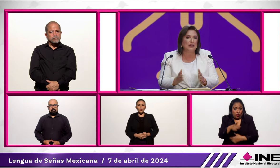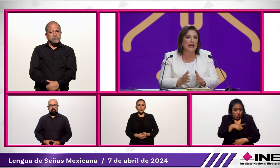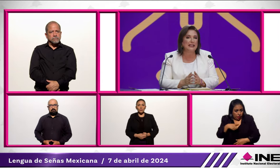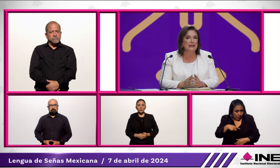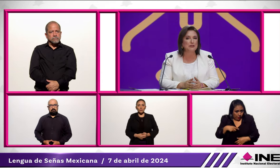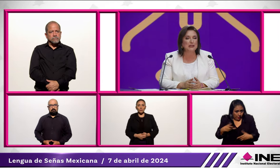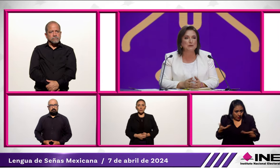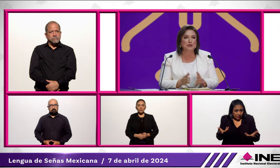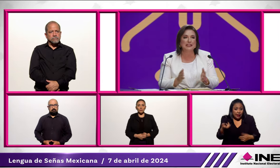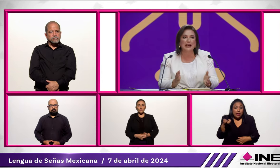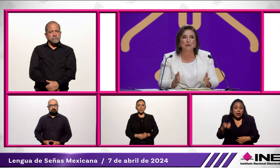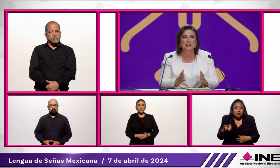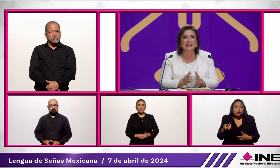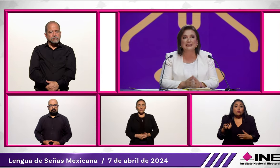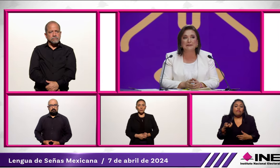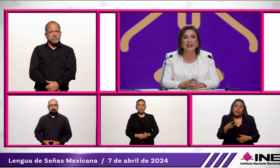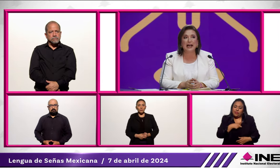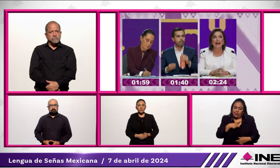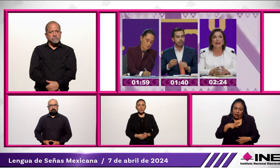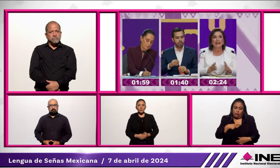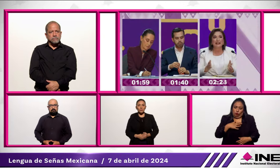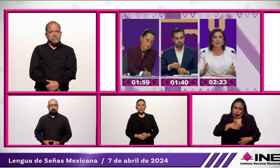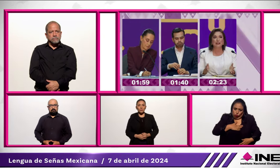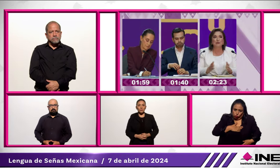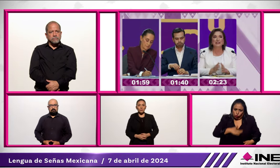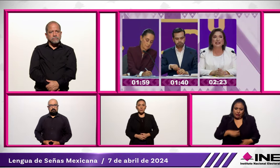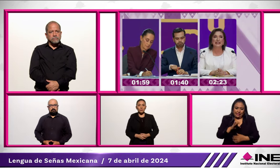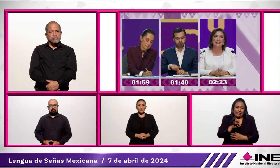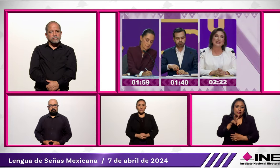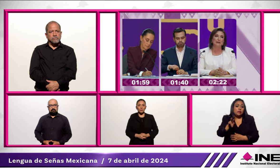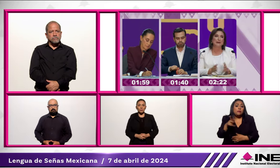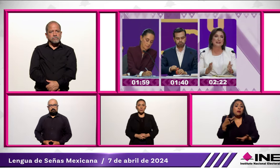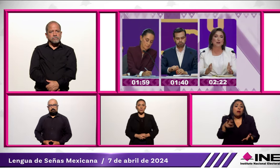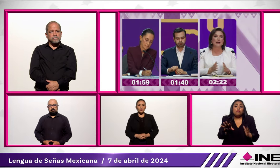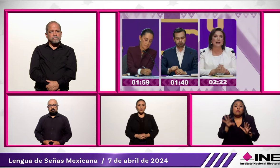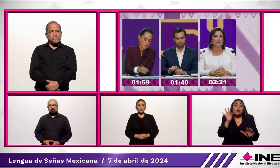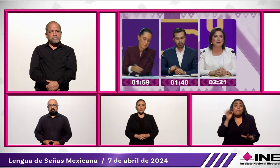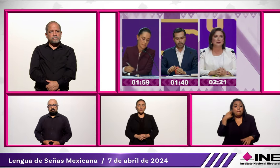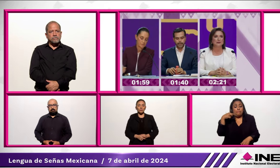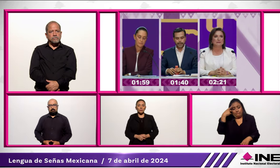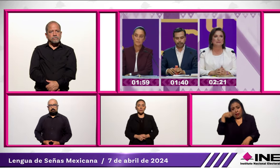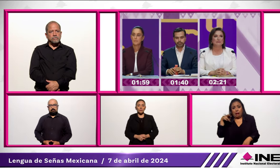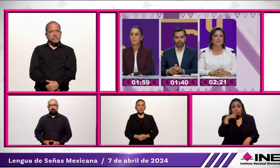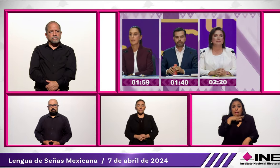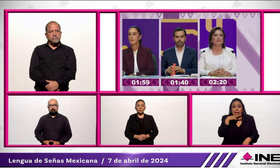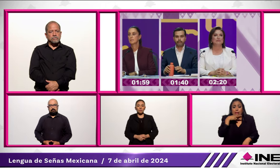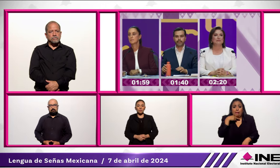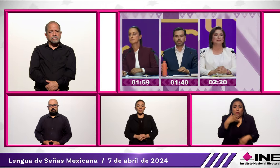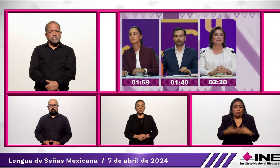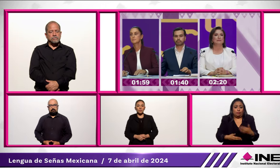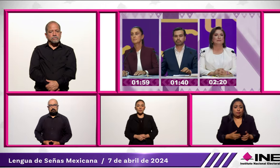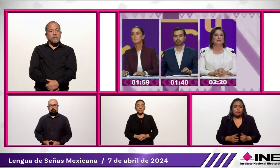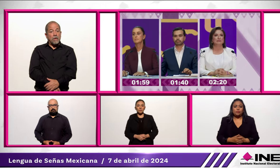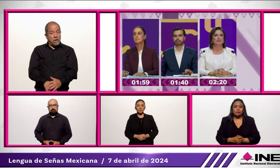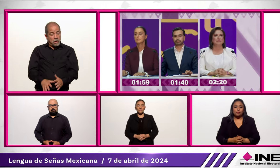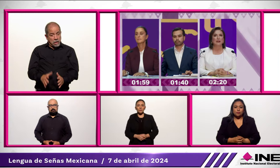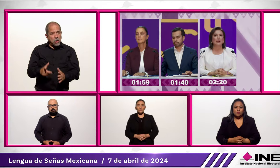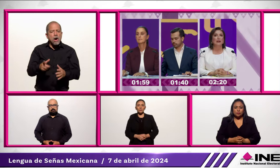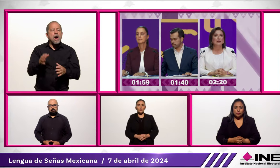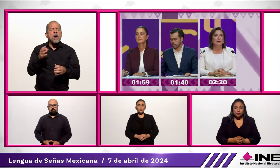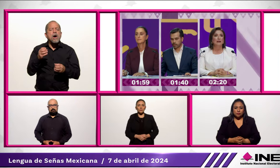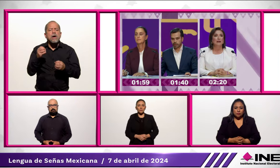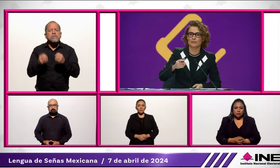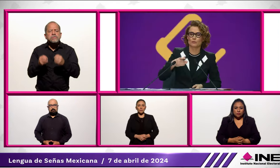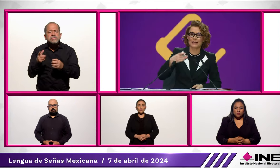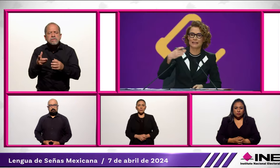y yo creo que ahí tenemos que ir mucho hacia la justicia cívica, que es una justicia alternativa, para hacerlo más rápido. ¿La justicia cívica en qué forma?